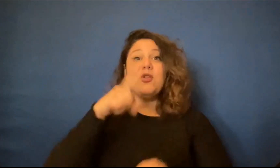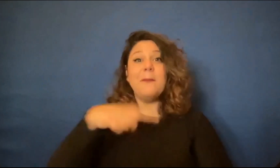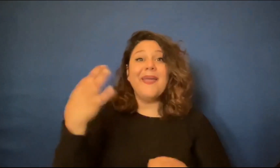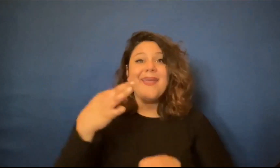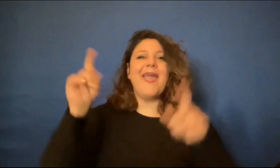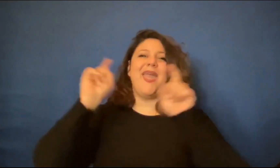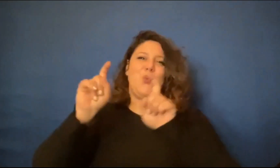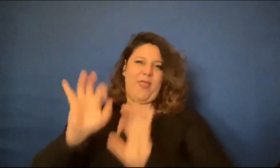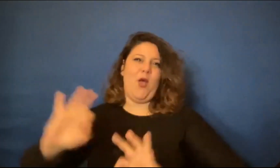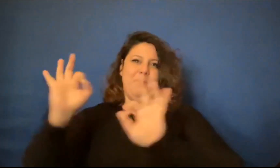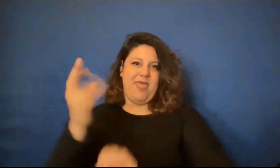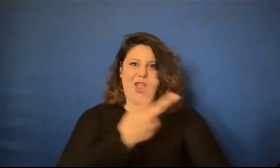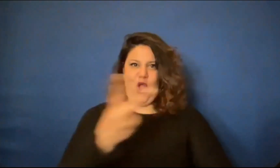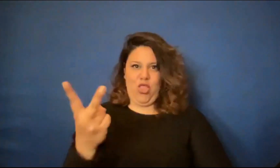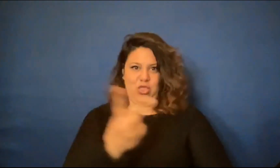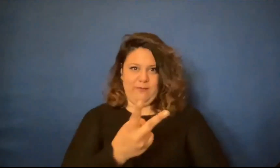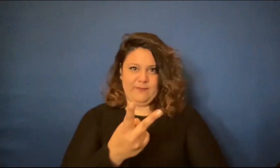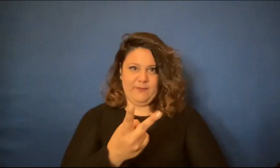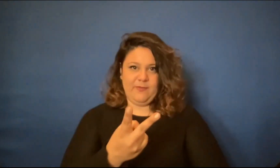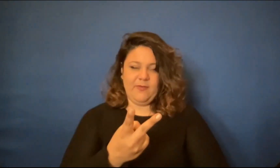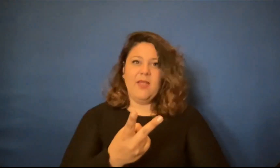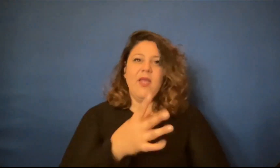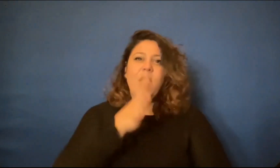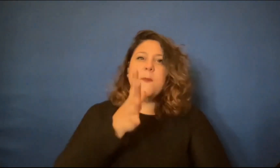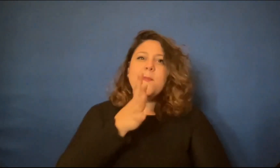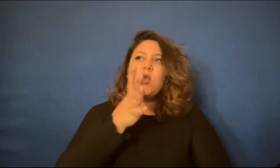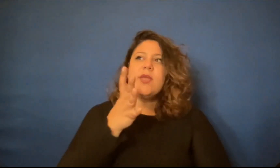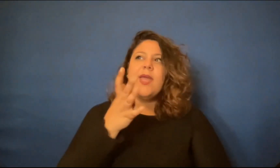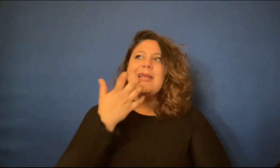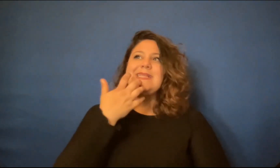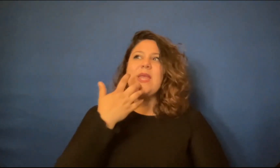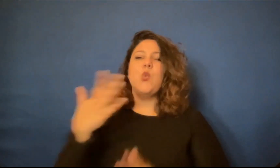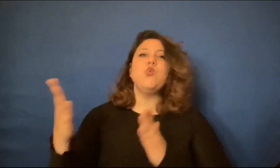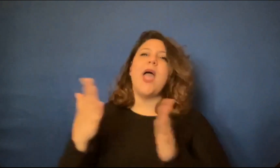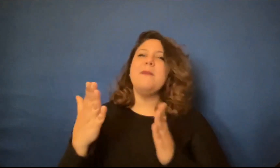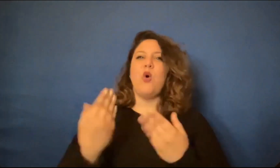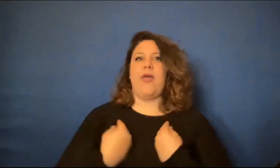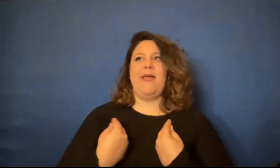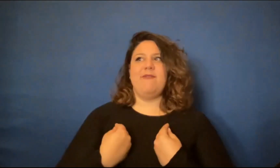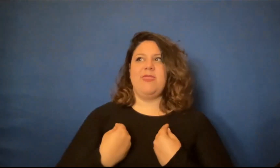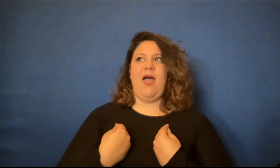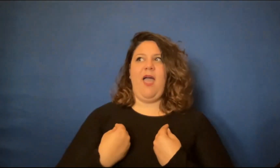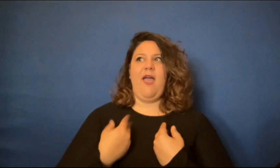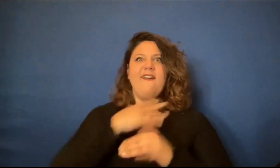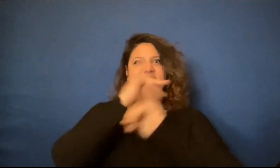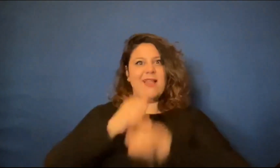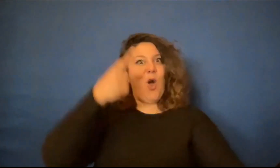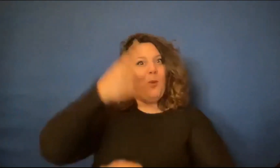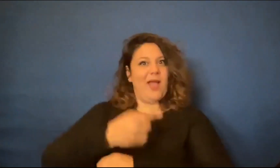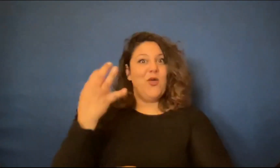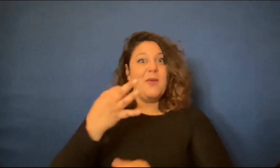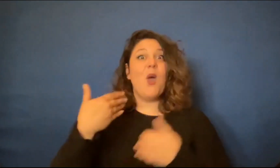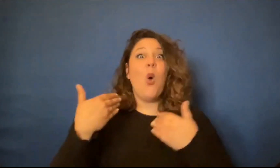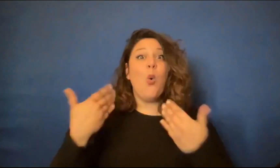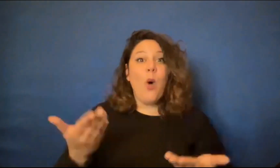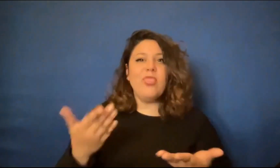de alguna manera, si hay una época de la vida en que tendría que ser obligatorio ser feliz, es en la etapa escolar, ¿no? Porque después ya nos